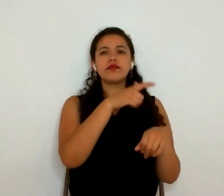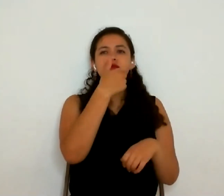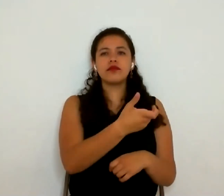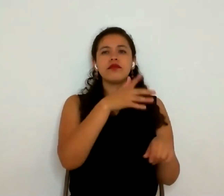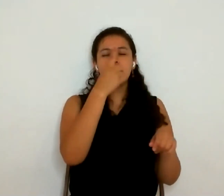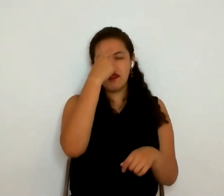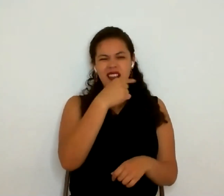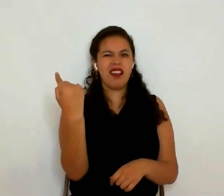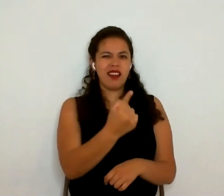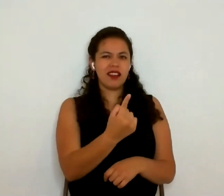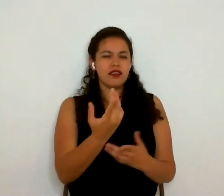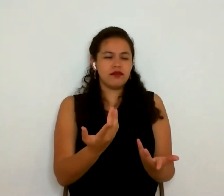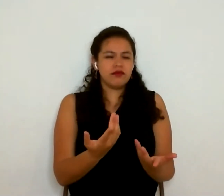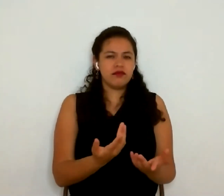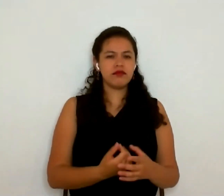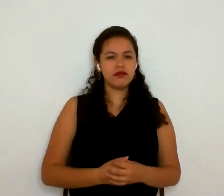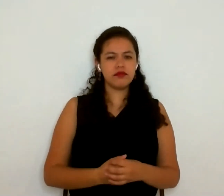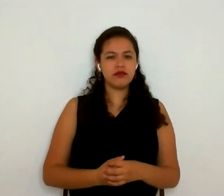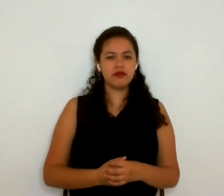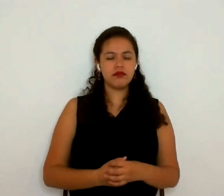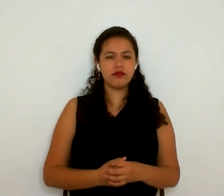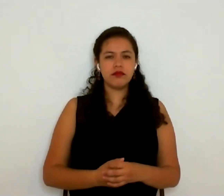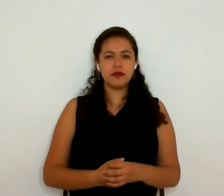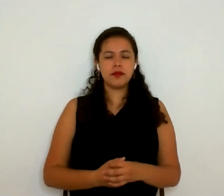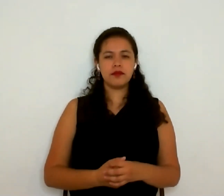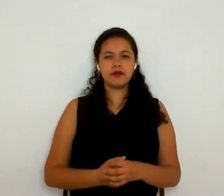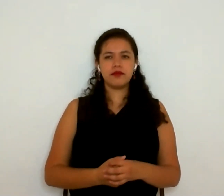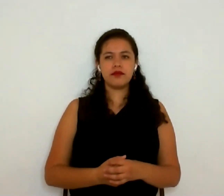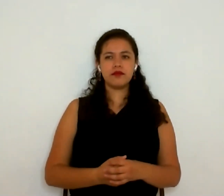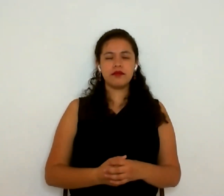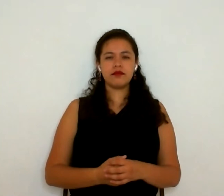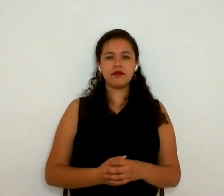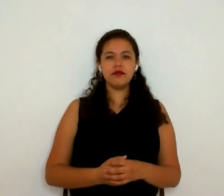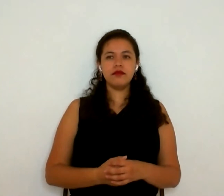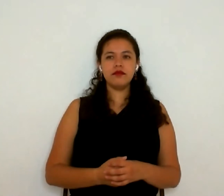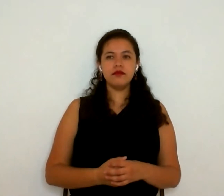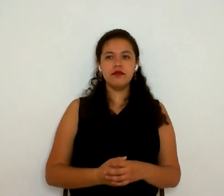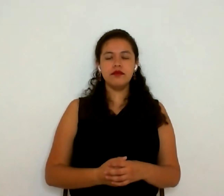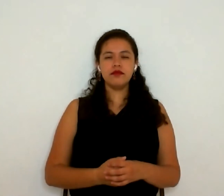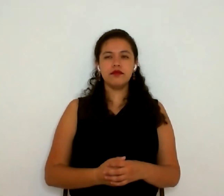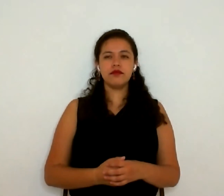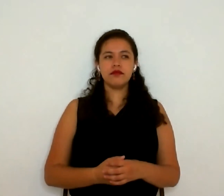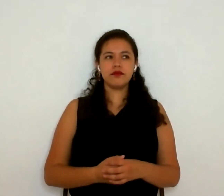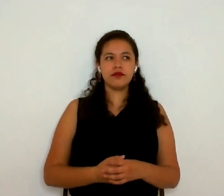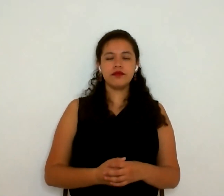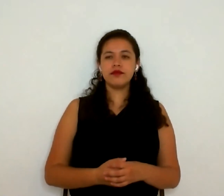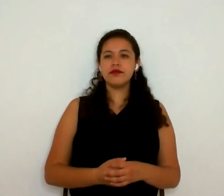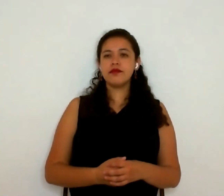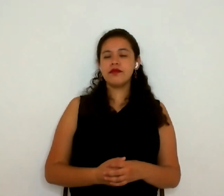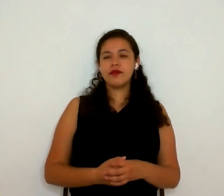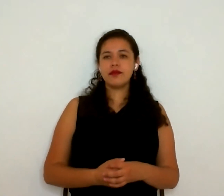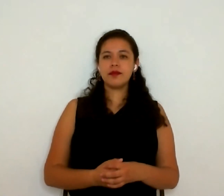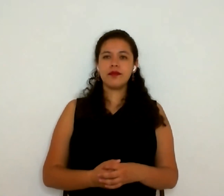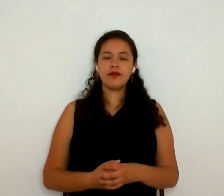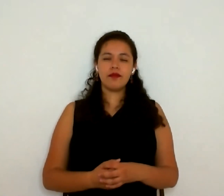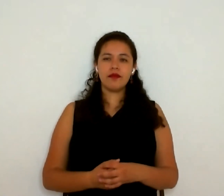en este caso de los niños saber cómo están esté en cuestión cómo